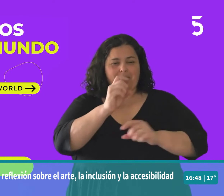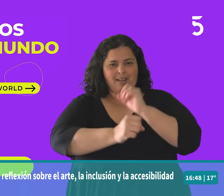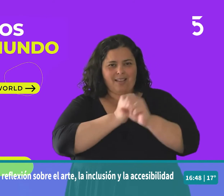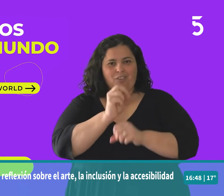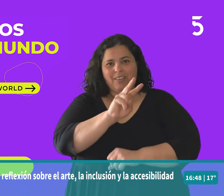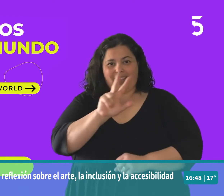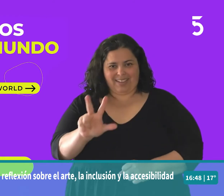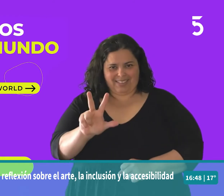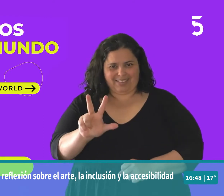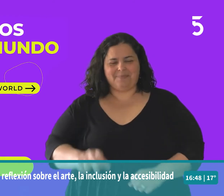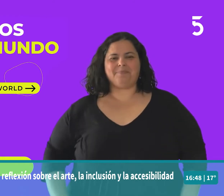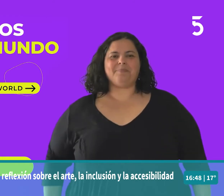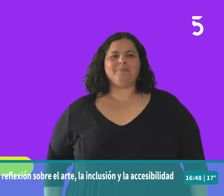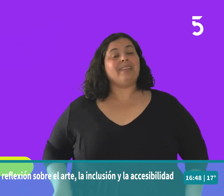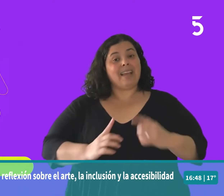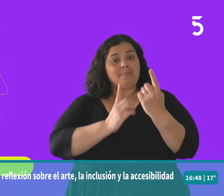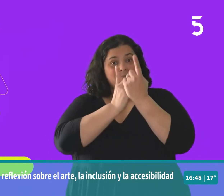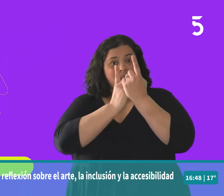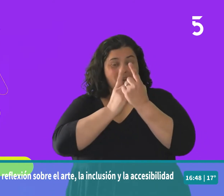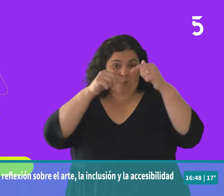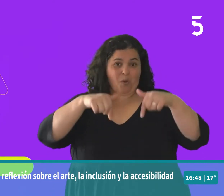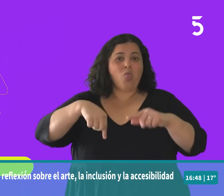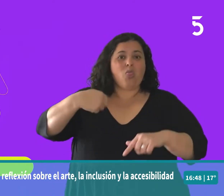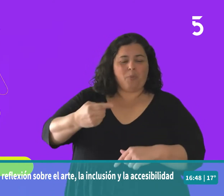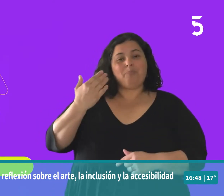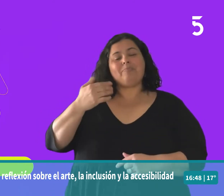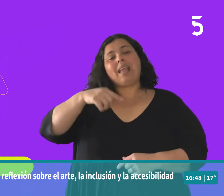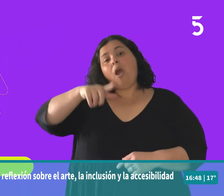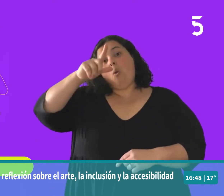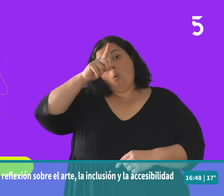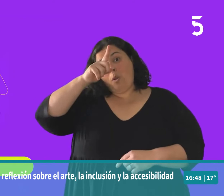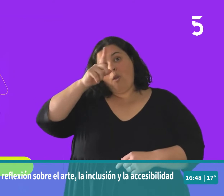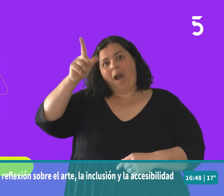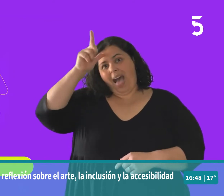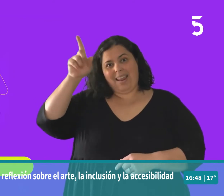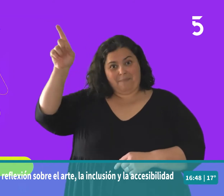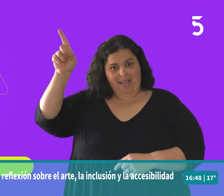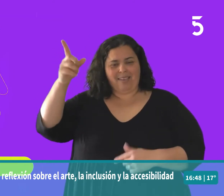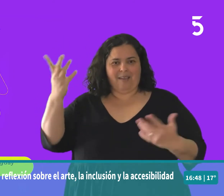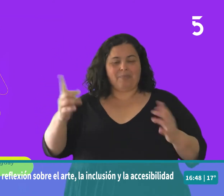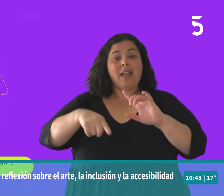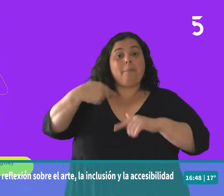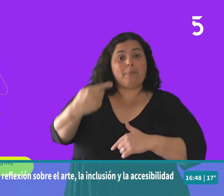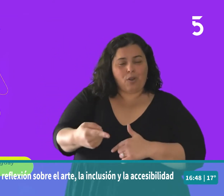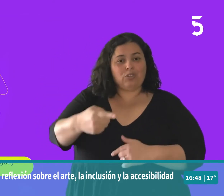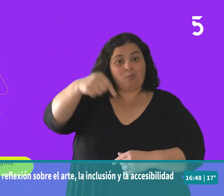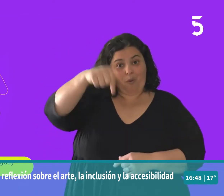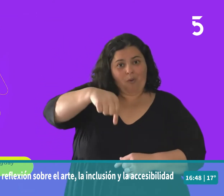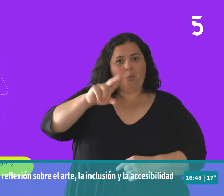Y invitamos a cuatro proyectos artísticos. Hay un proyecto a contar qué es lo que están haciendo. Un proyecto de